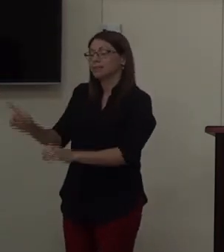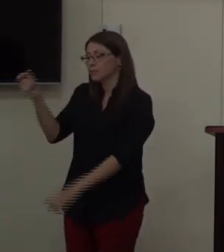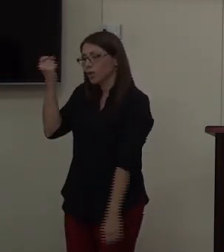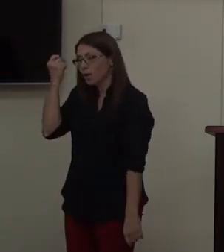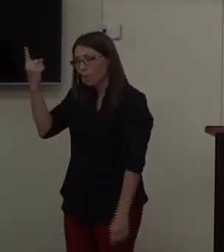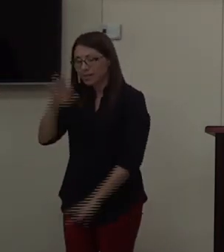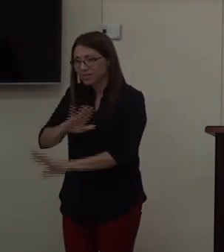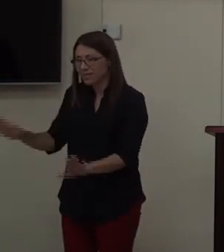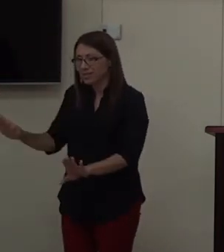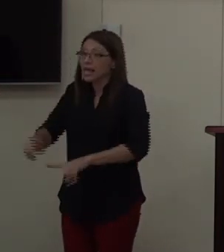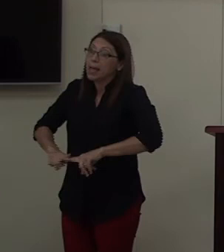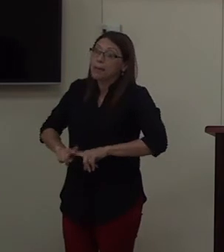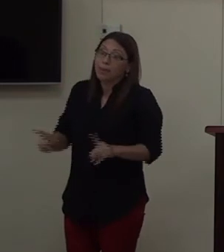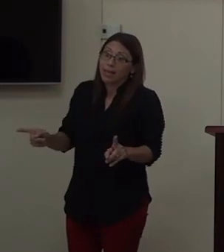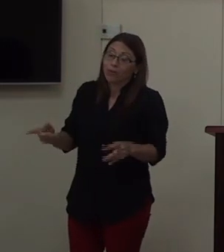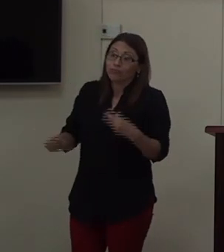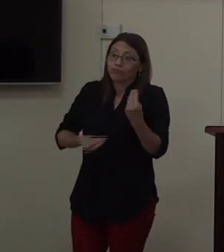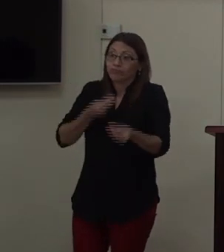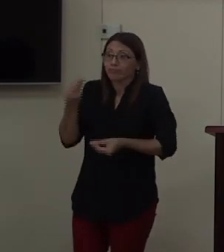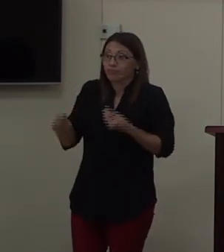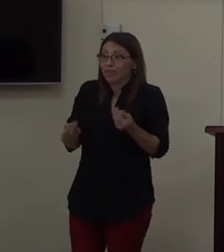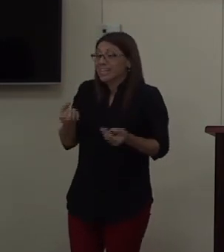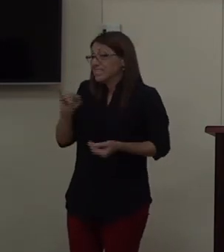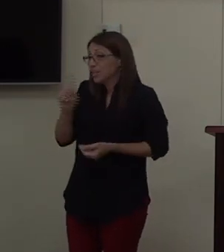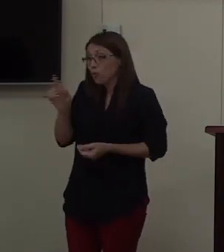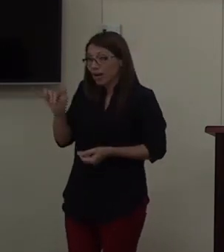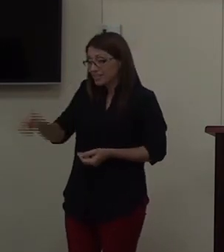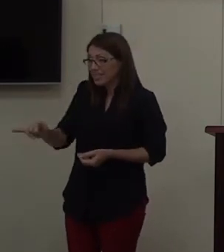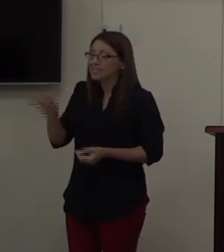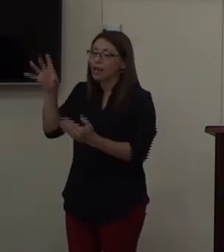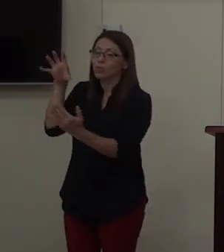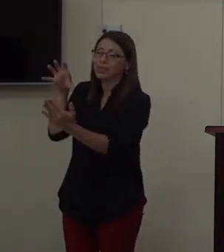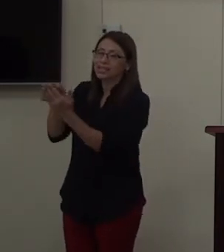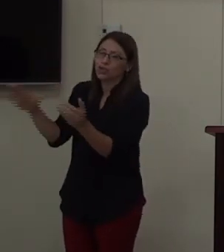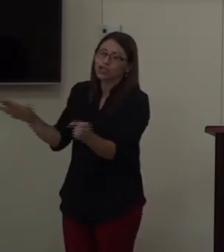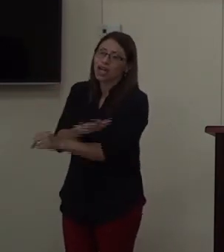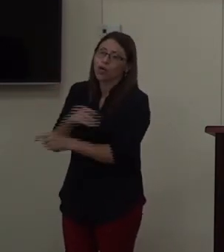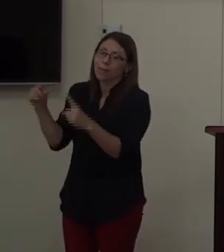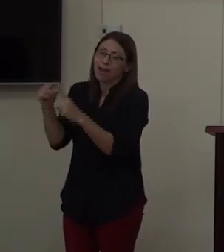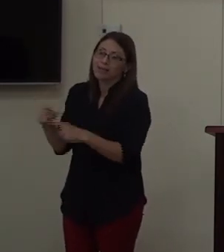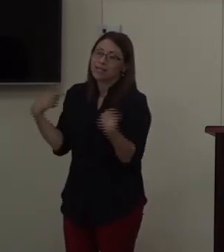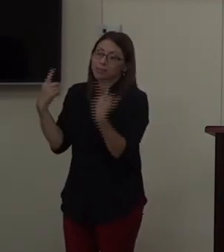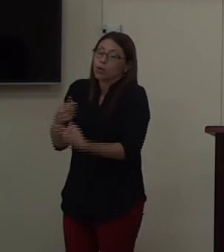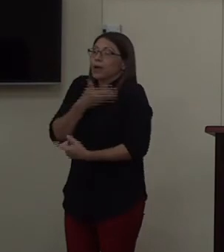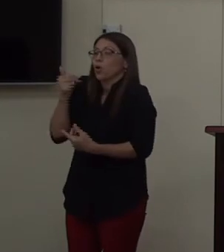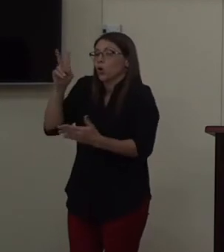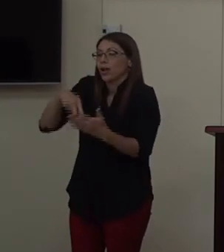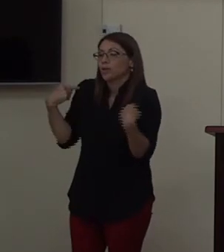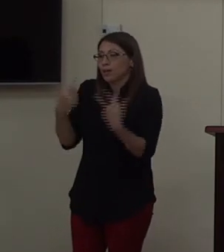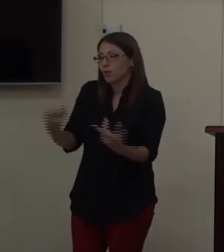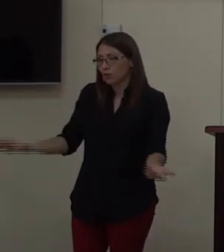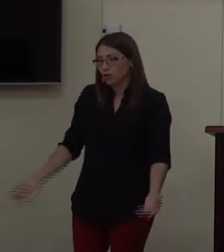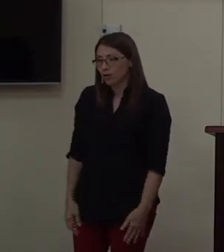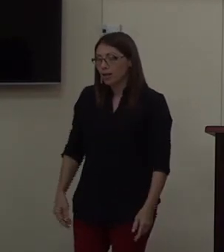no, sería un texto lleno de palabras en español por todo lado. Que mejor me lo llevan en español. Entonces, pero